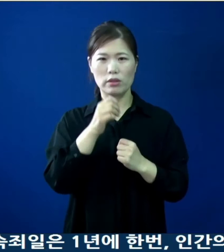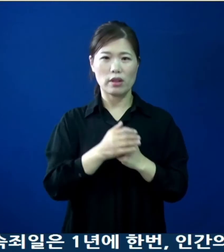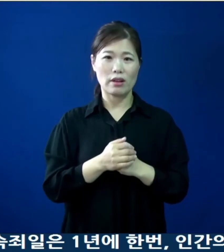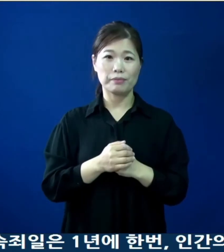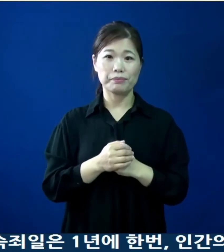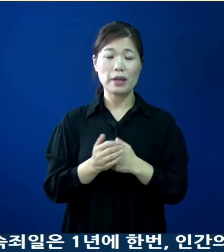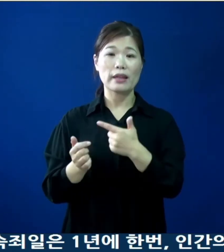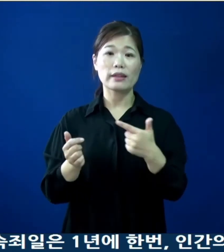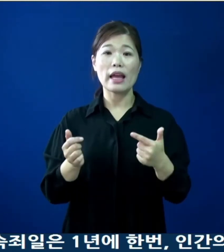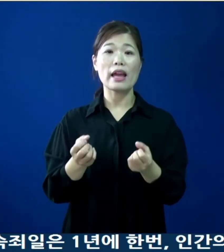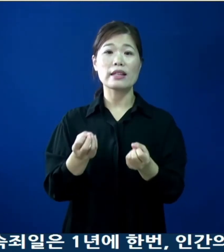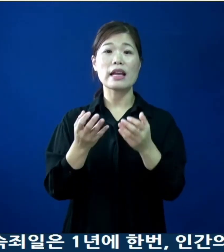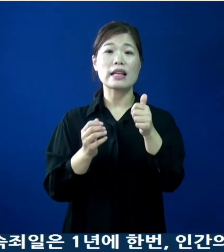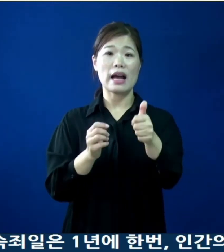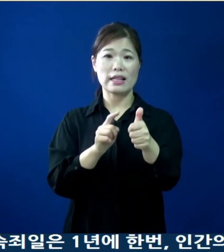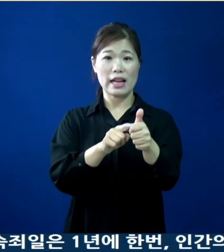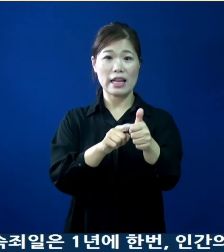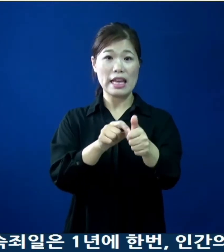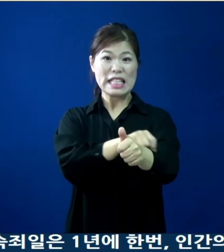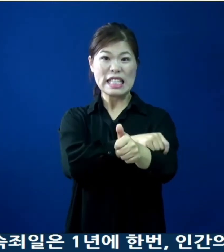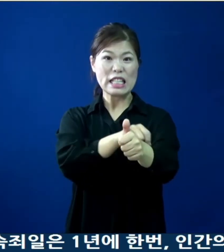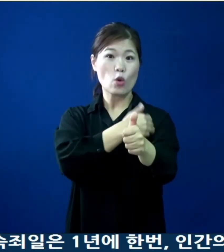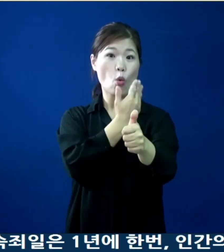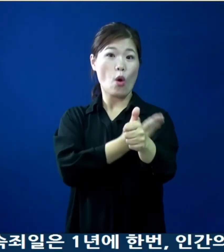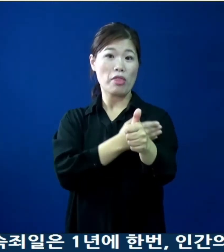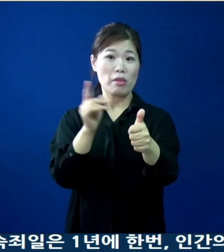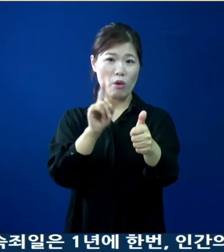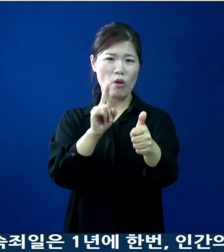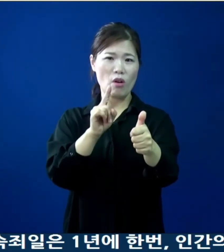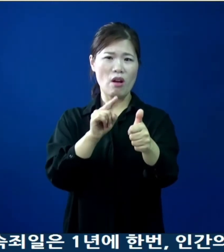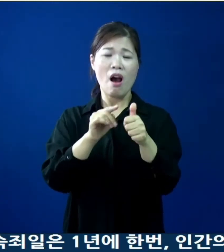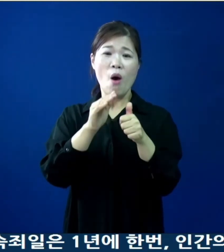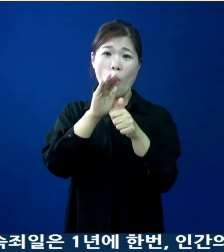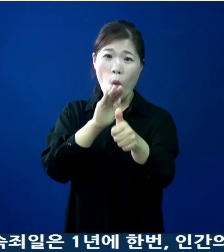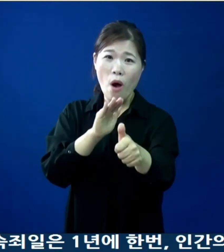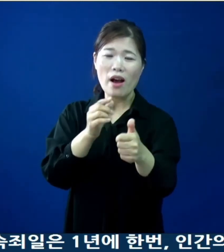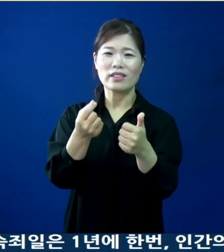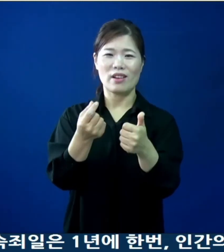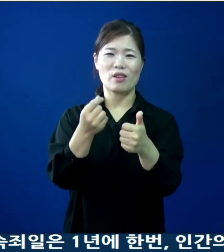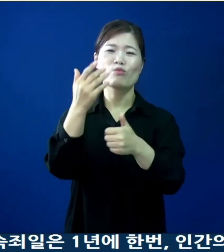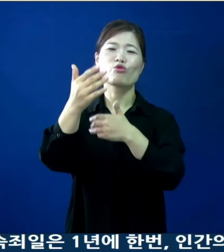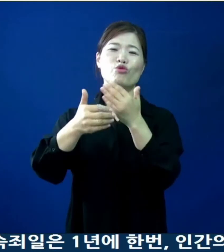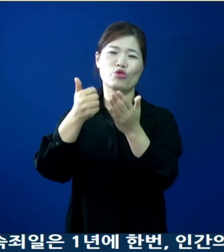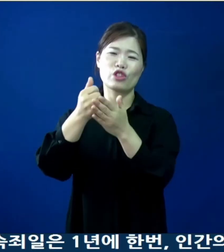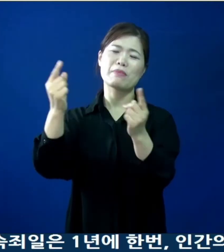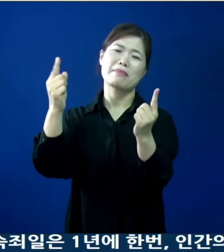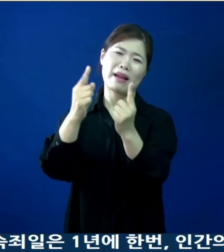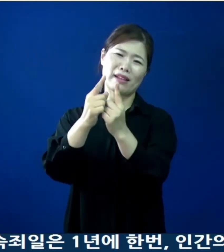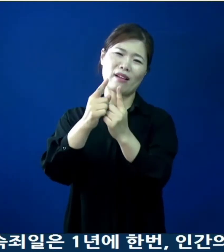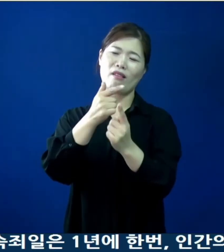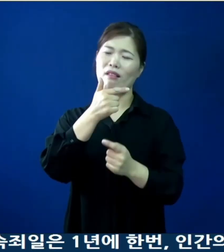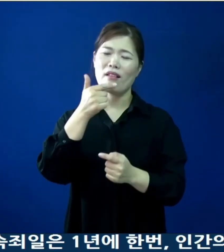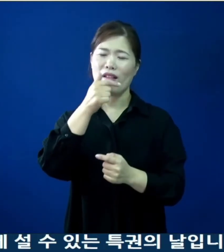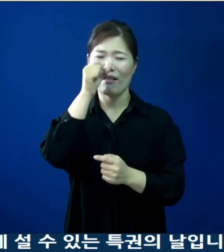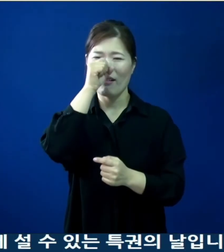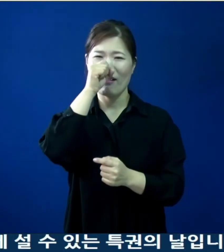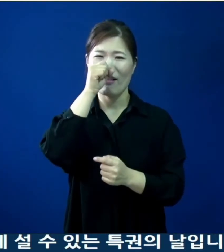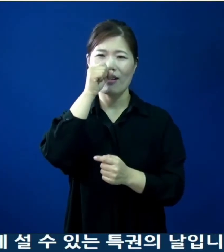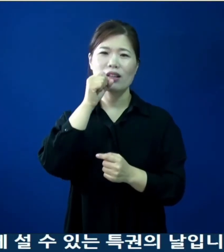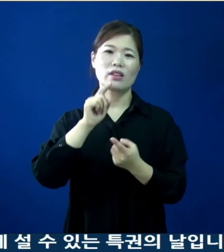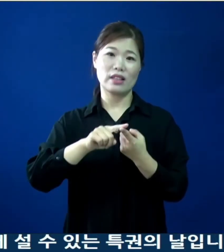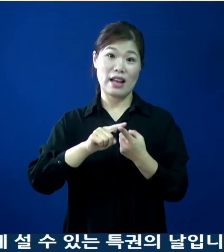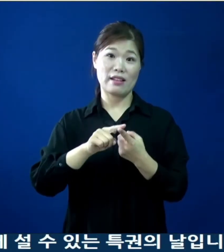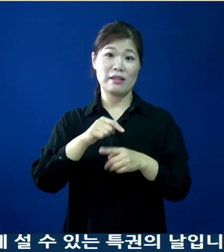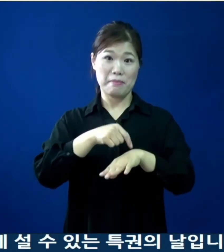대제사장의 그 갖고 있는 특권, 주님 만나면 얼마나 좋을까. 여러분, 이 마음 우리 안에 있는지 확인하시기를 주의 이름으로